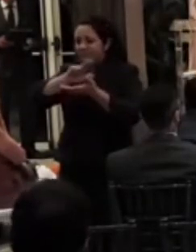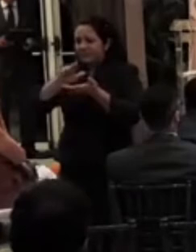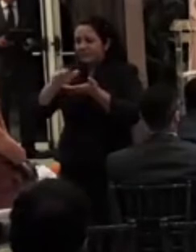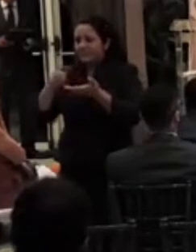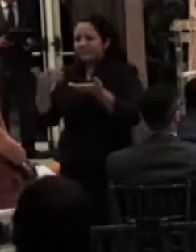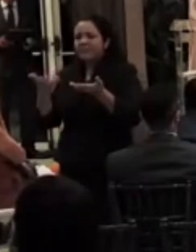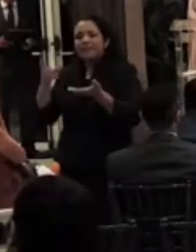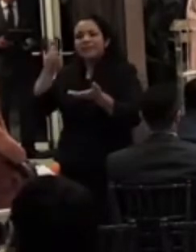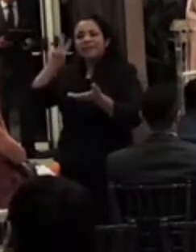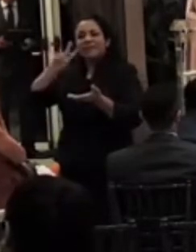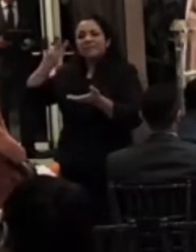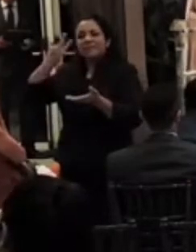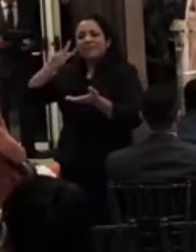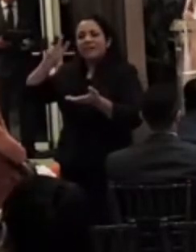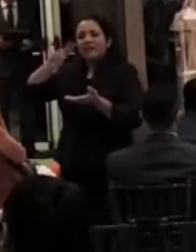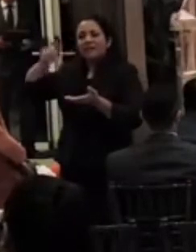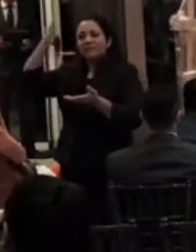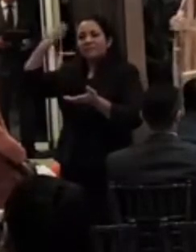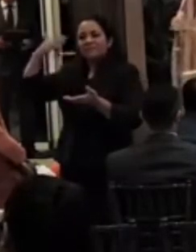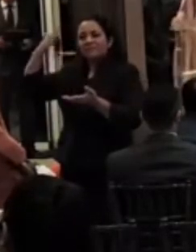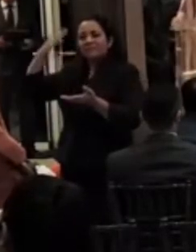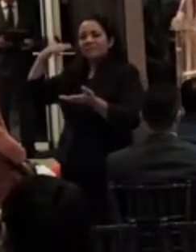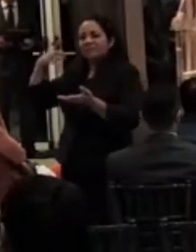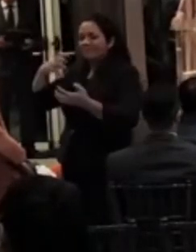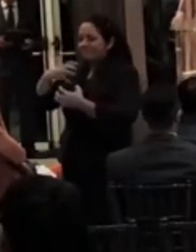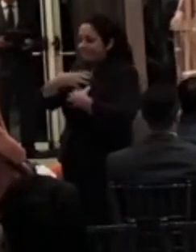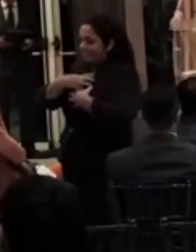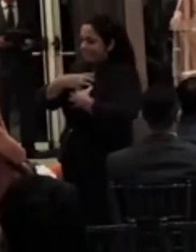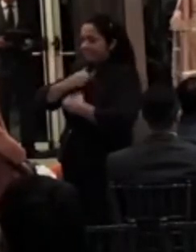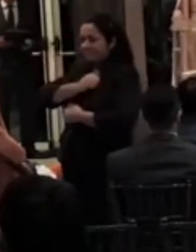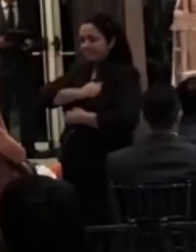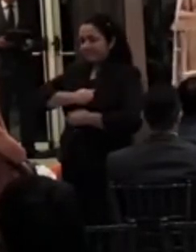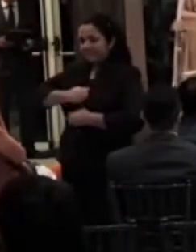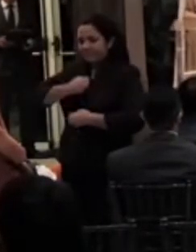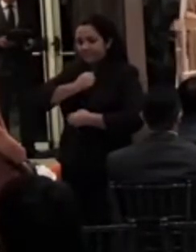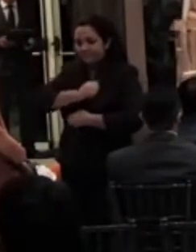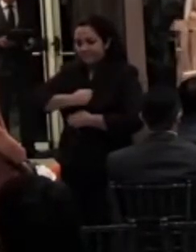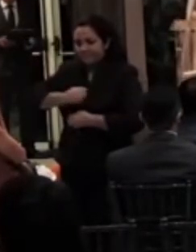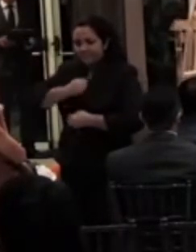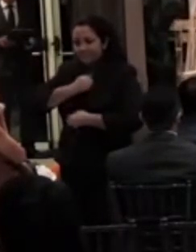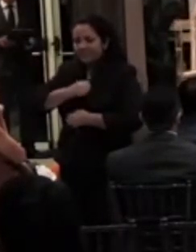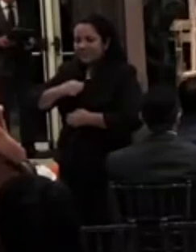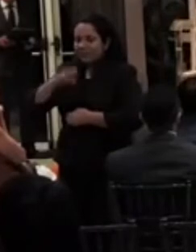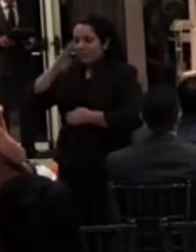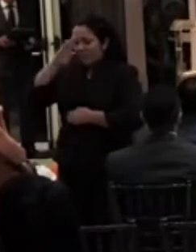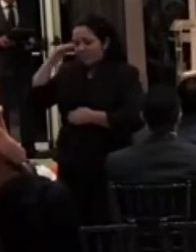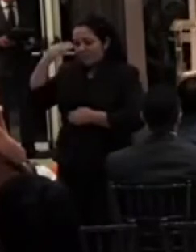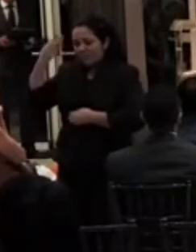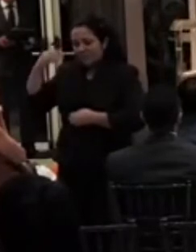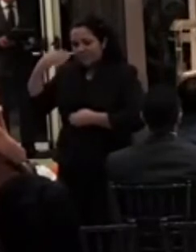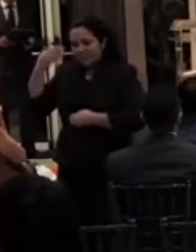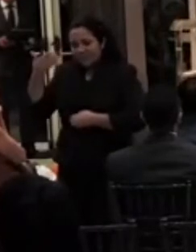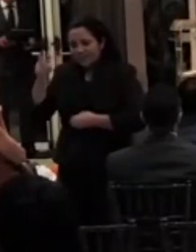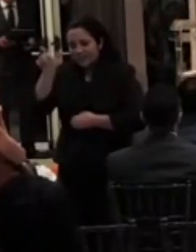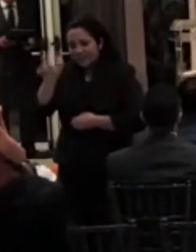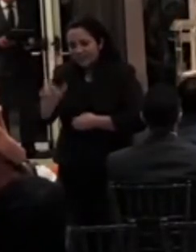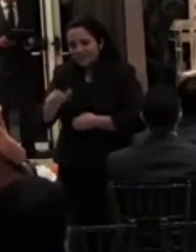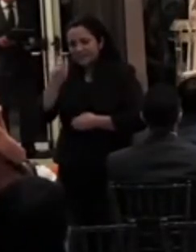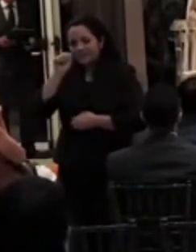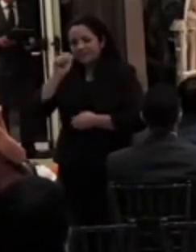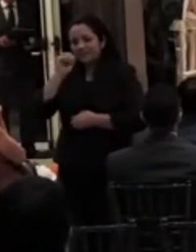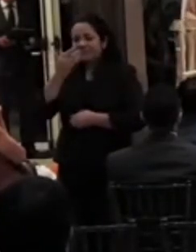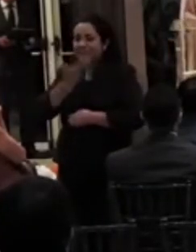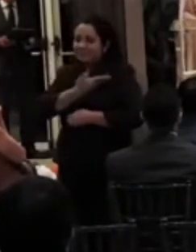quantas lembranças e quantas saudades. Nossa sincera homenagem à nossa amiga e